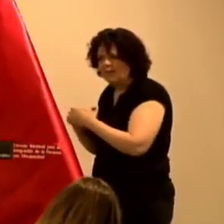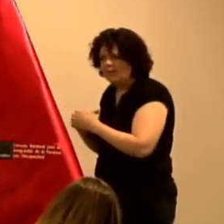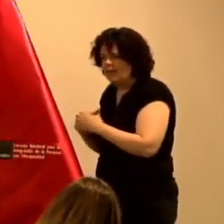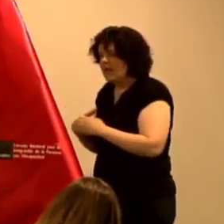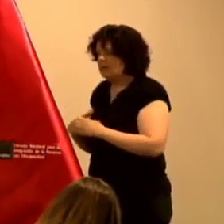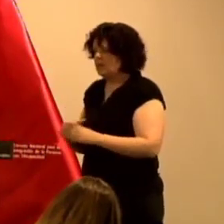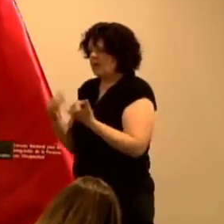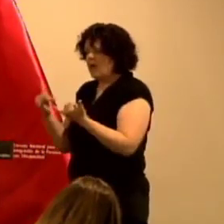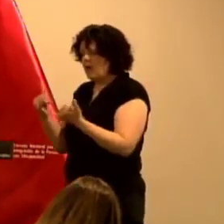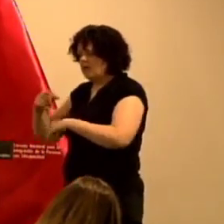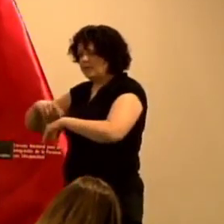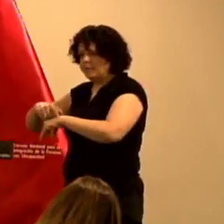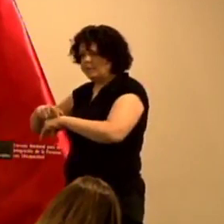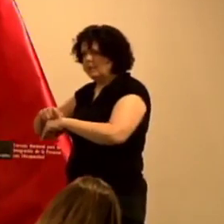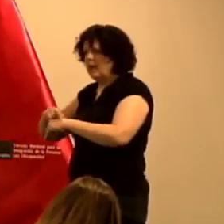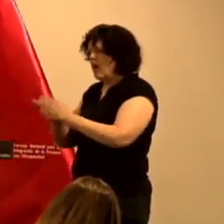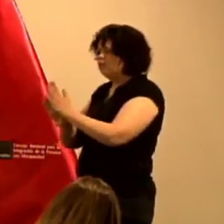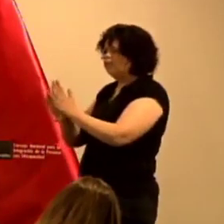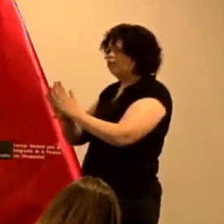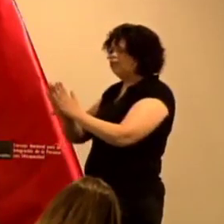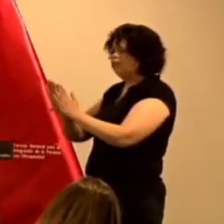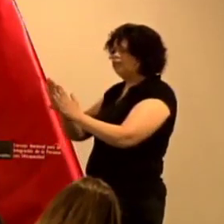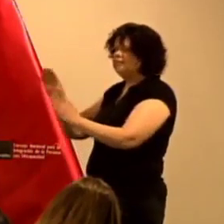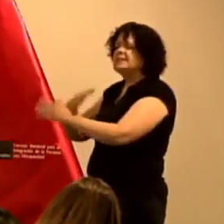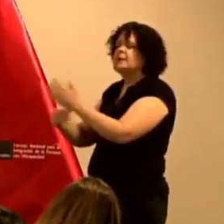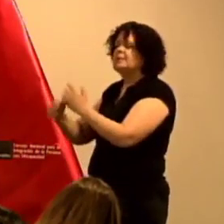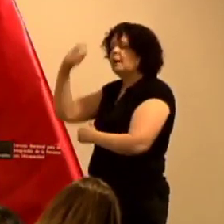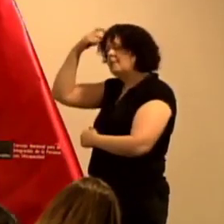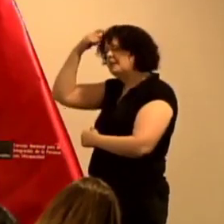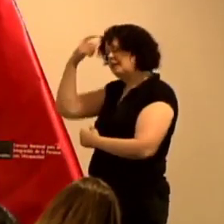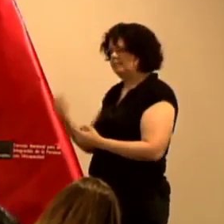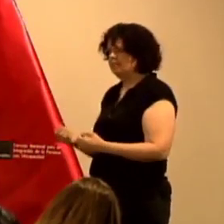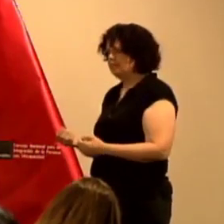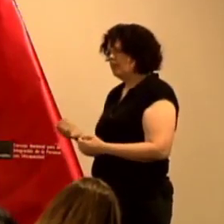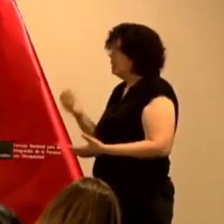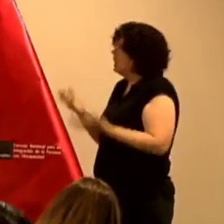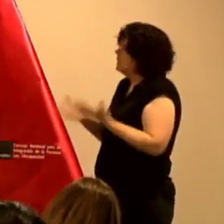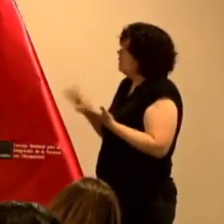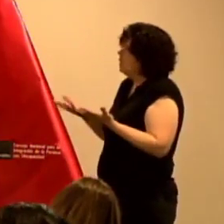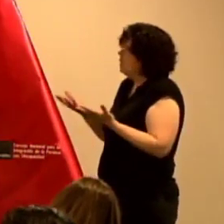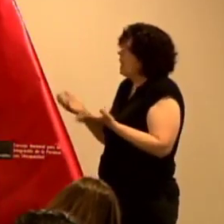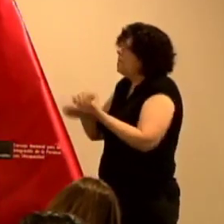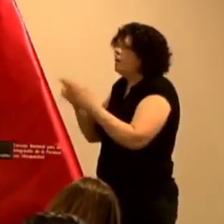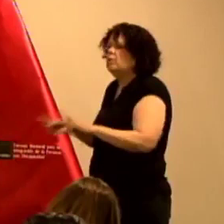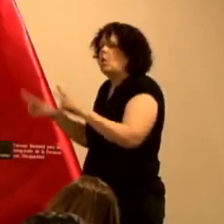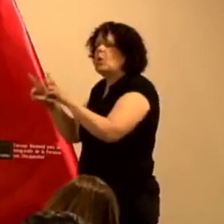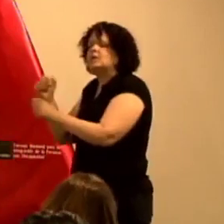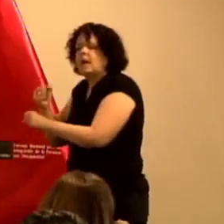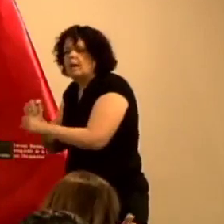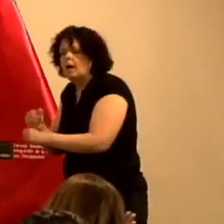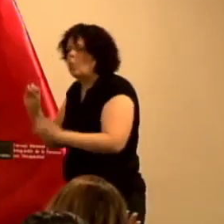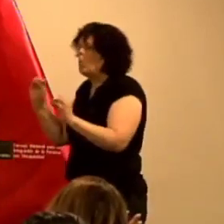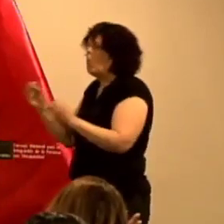de discapacidad mental. El tema de salud mental ha ido incrementándose y esto debido, pues, de repente a que más valor le damos al trabajo, le damos a